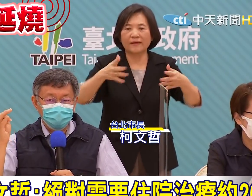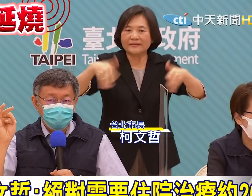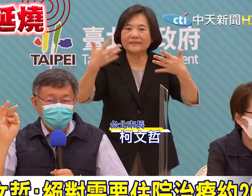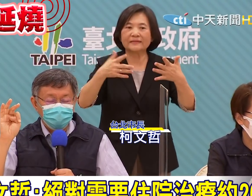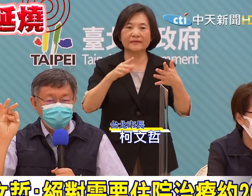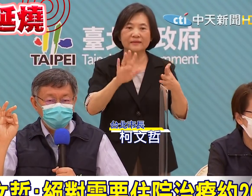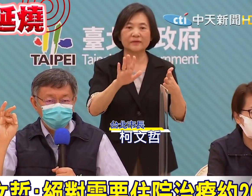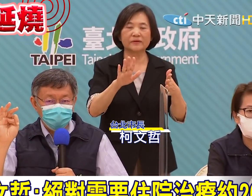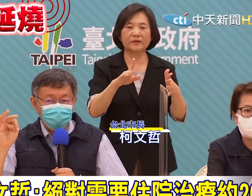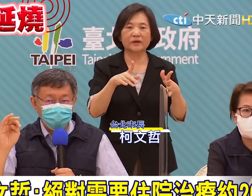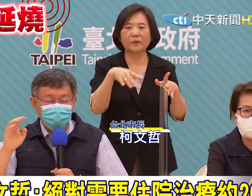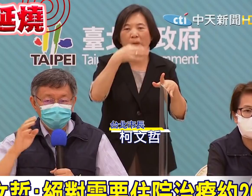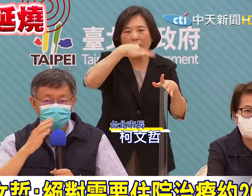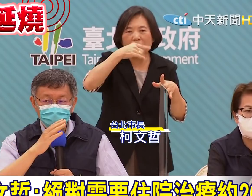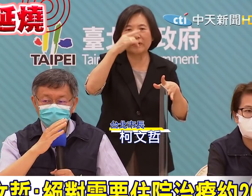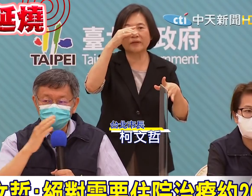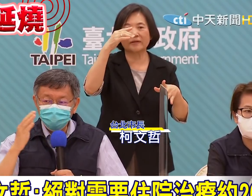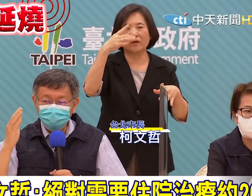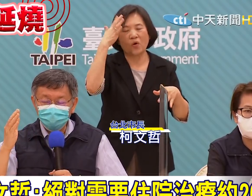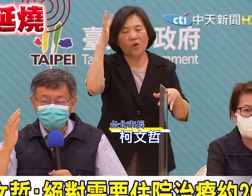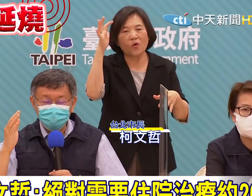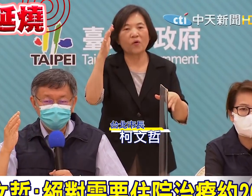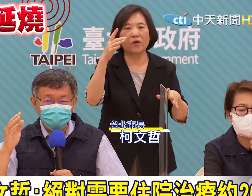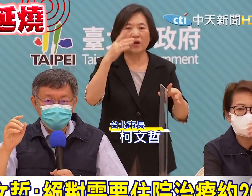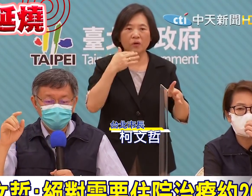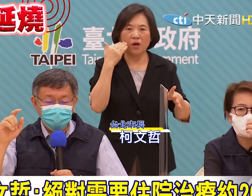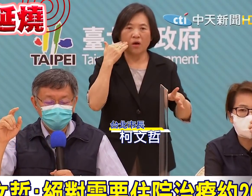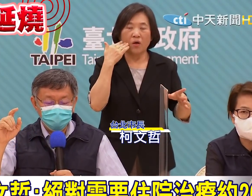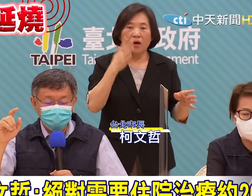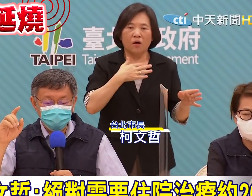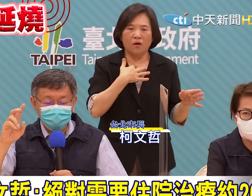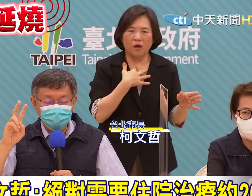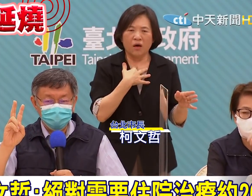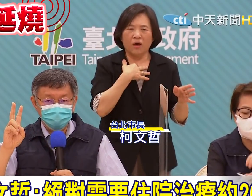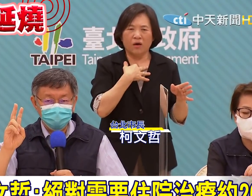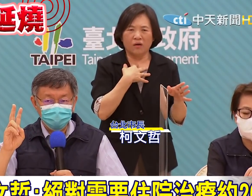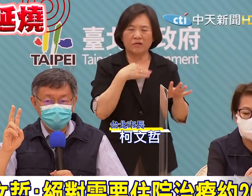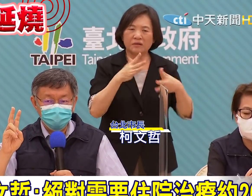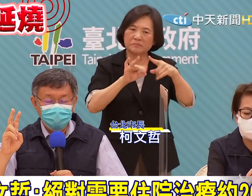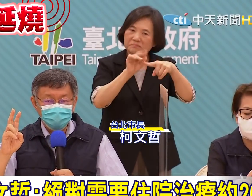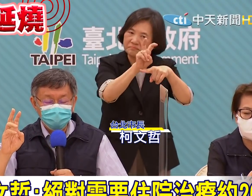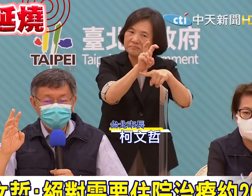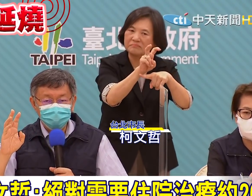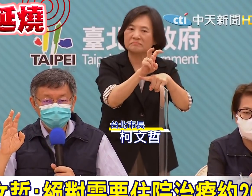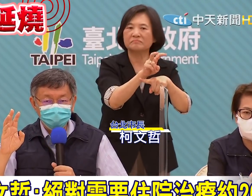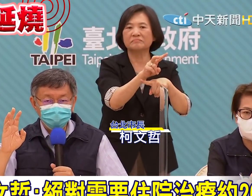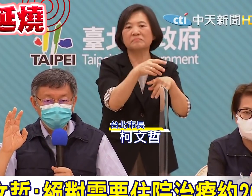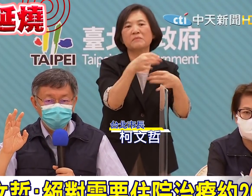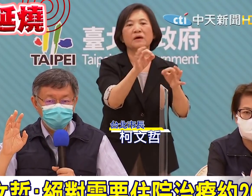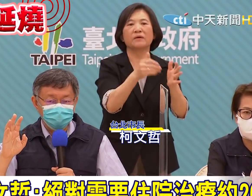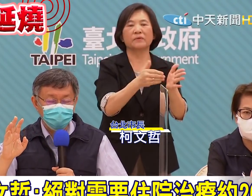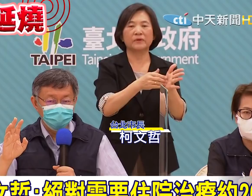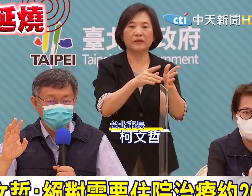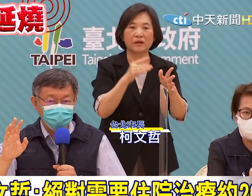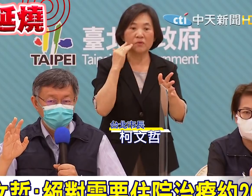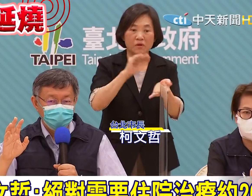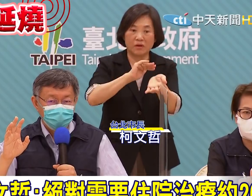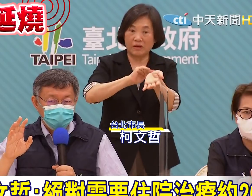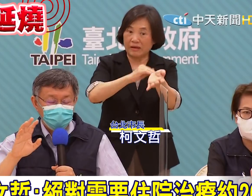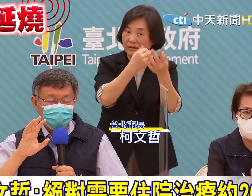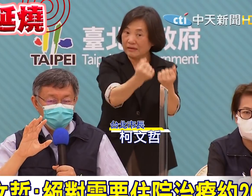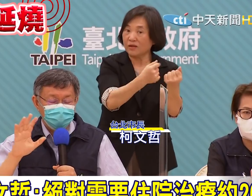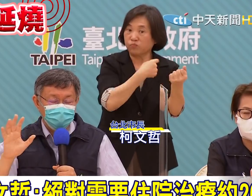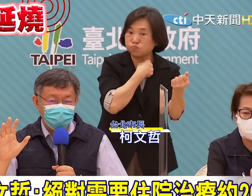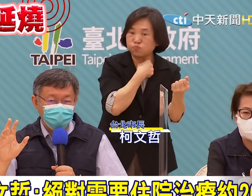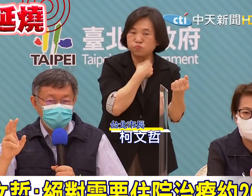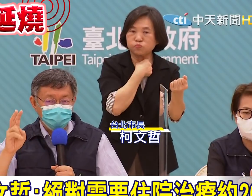说流鼻水啊、头痛，到那个会喘程度的大概只有20%的，也就是说绝对需要住院的哦，